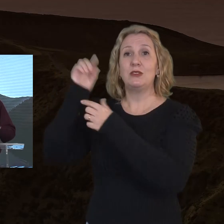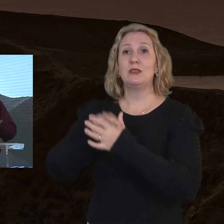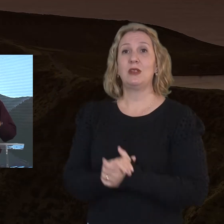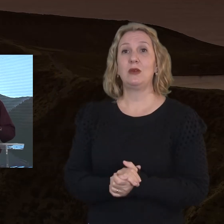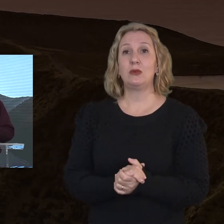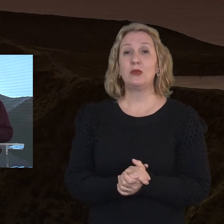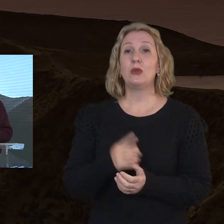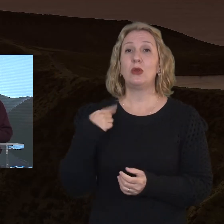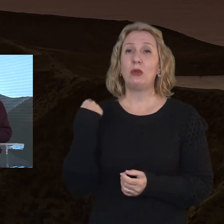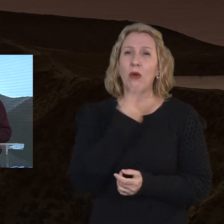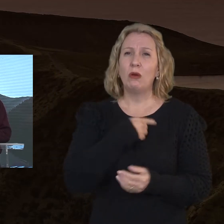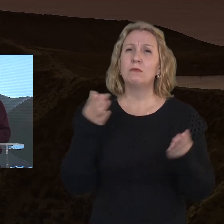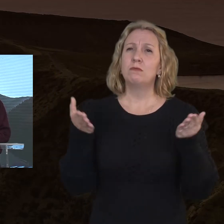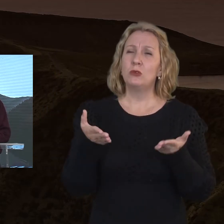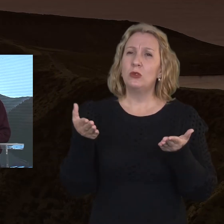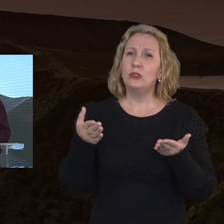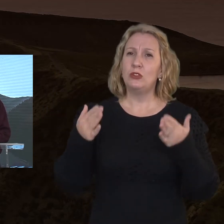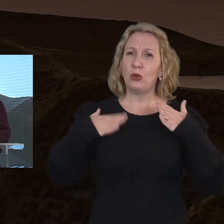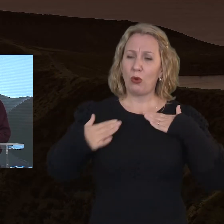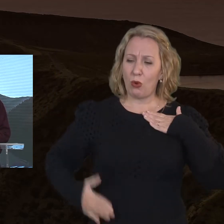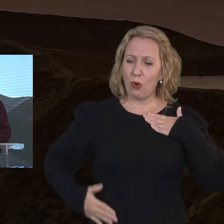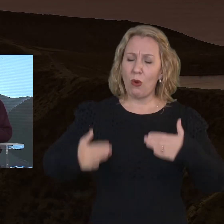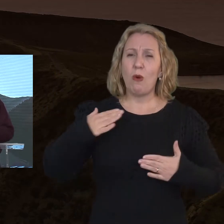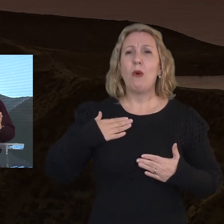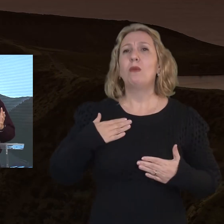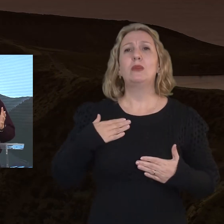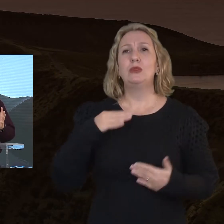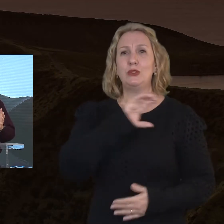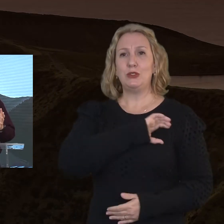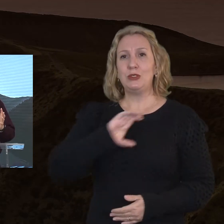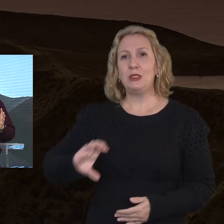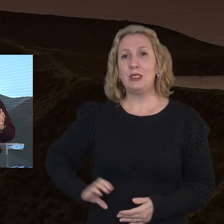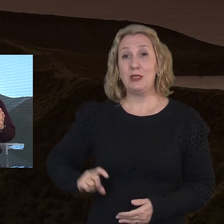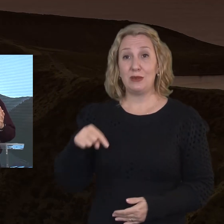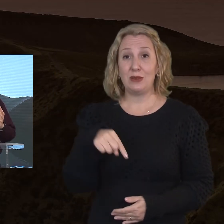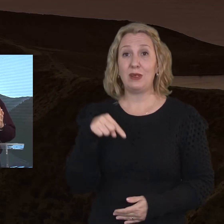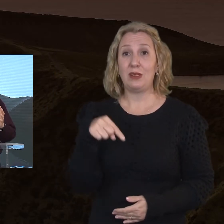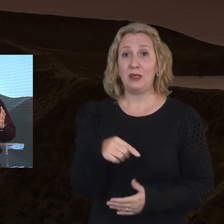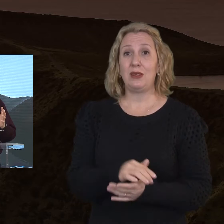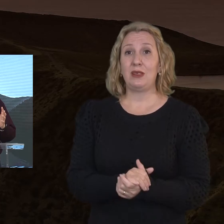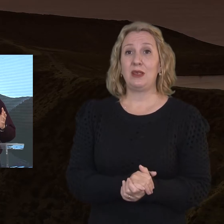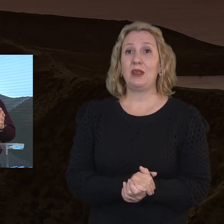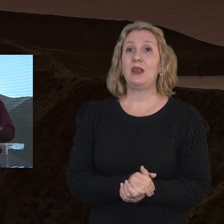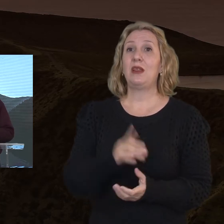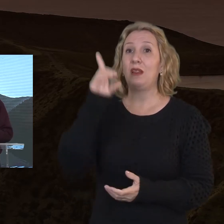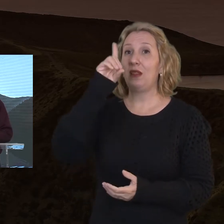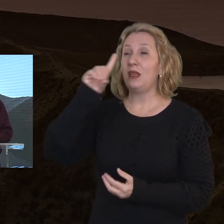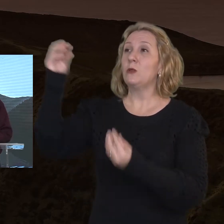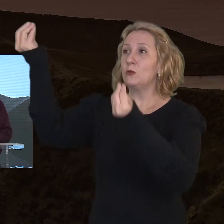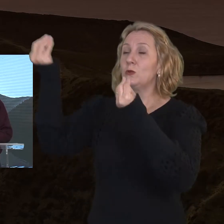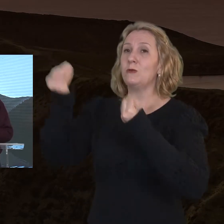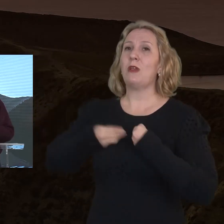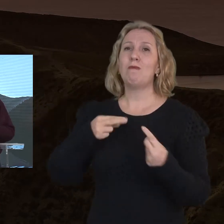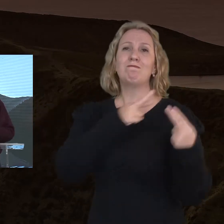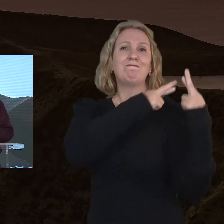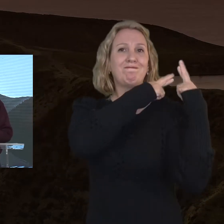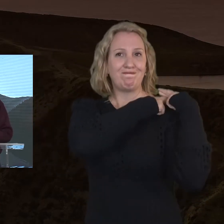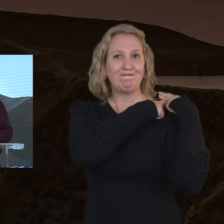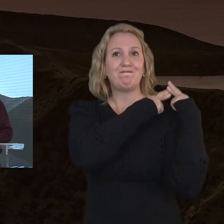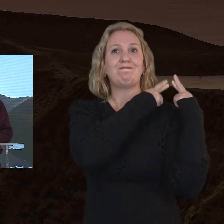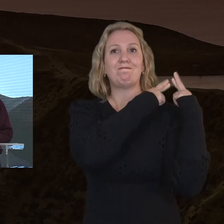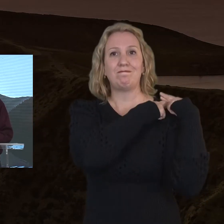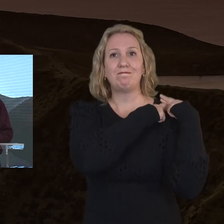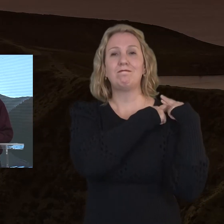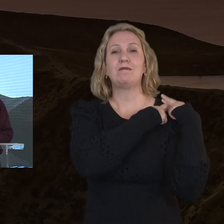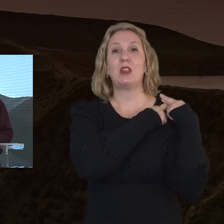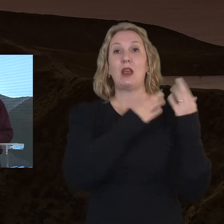nós hoje como corpo de cristo aqui na terra nós o senhor nos deu deixou uma grande comissão ele falou ide